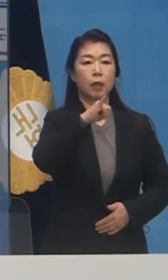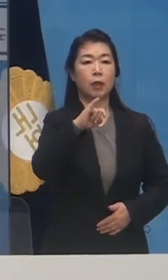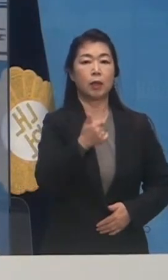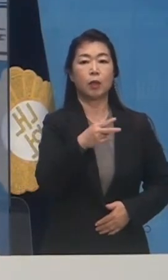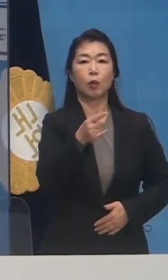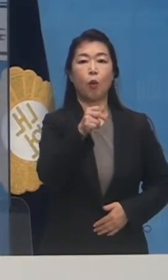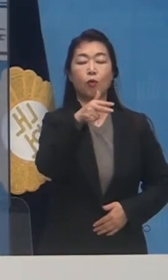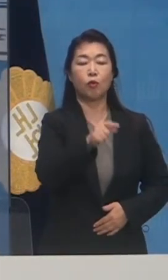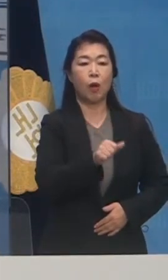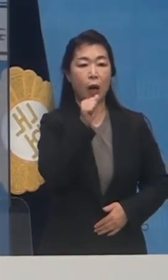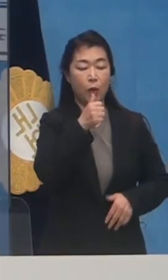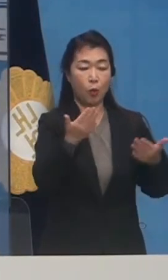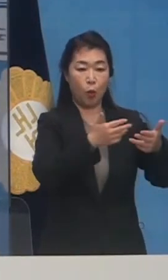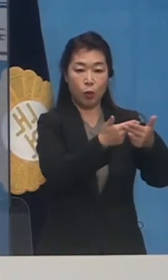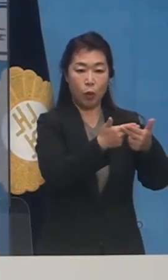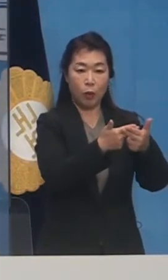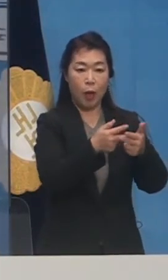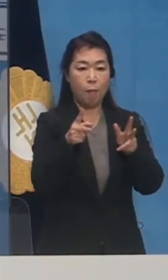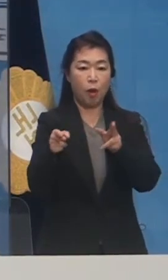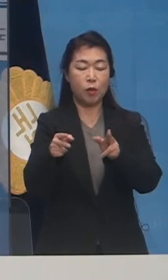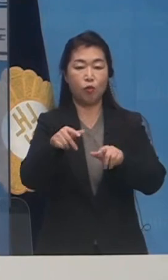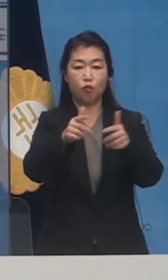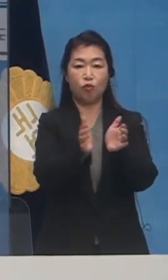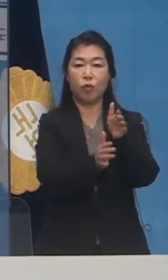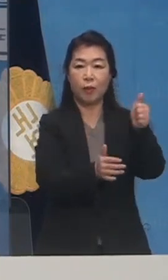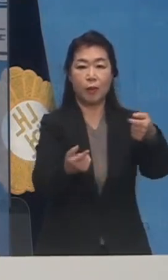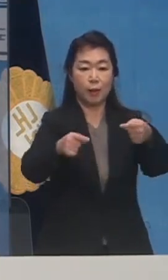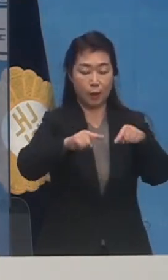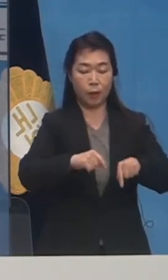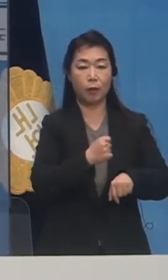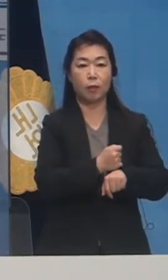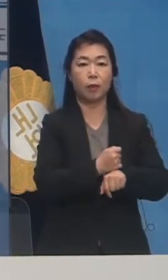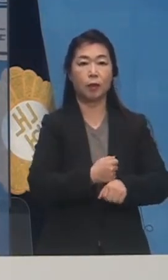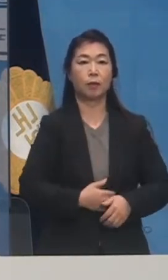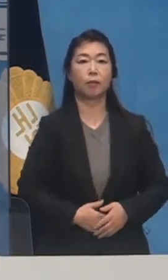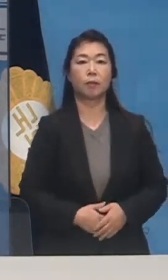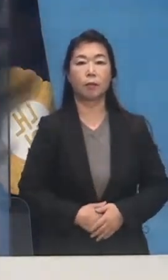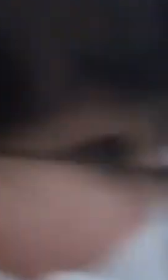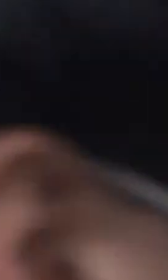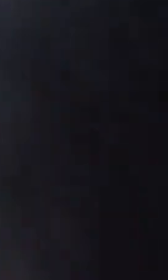신동준 전국 금속노동조합 편집국장님 참석하셨습니다.